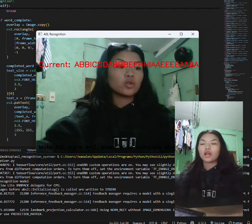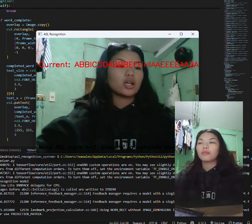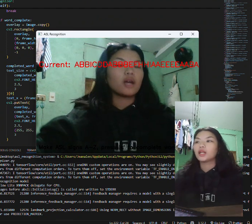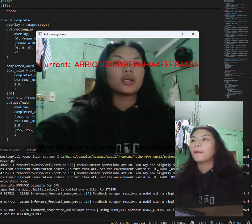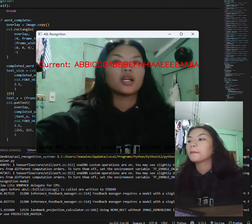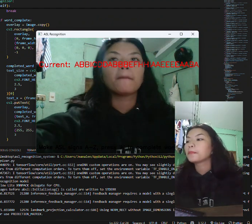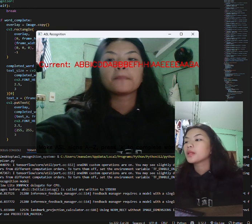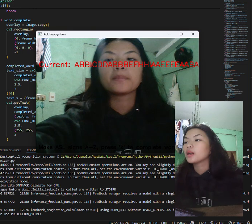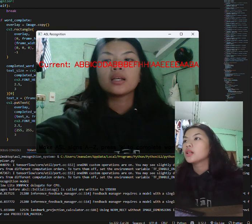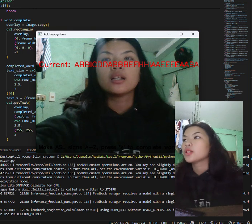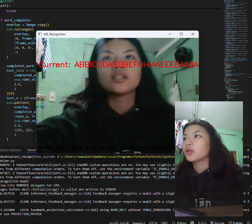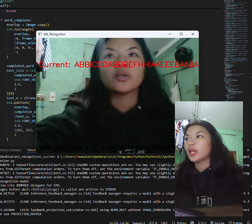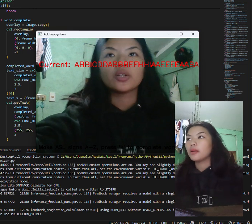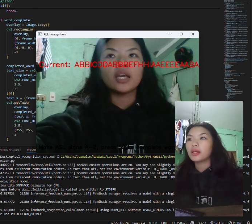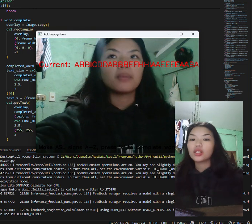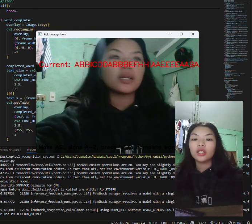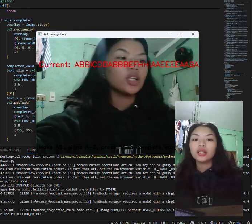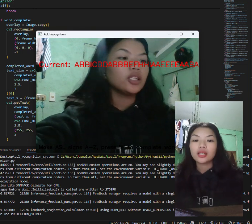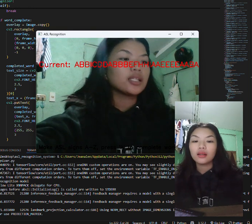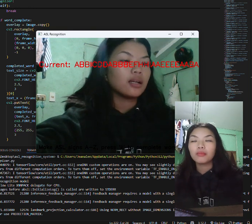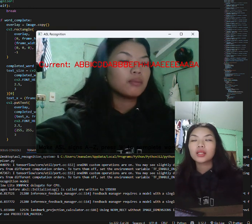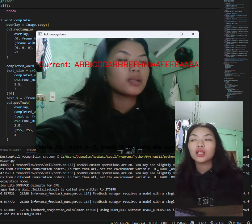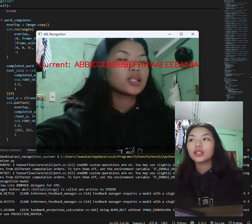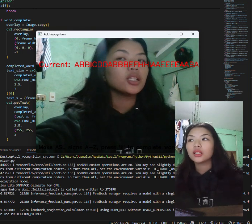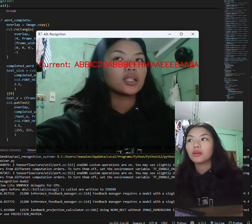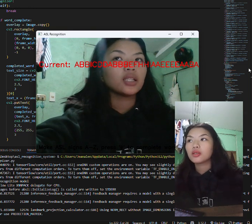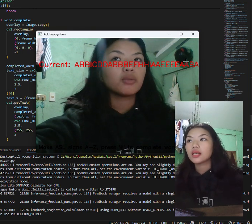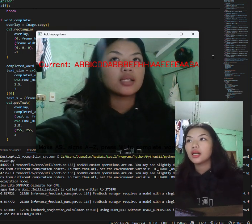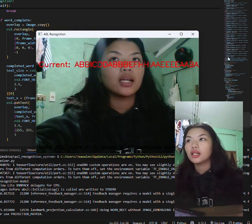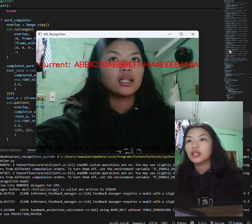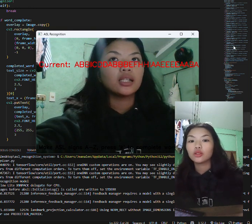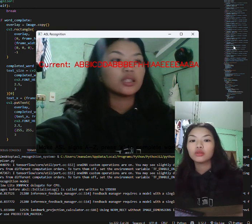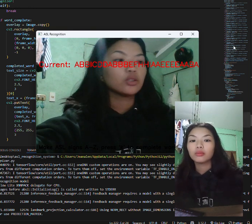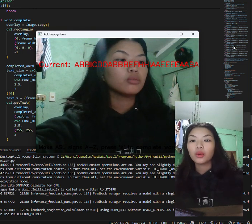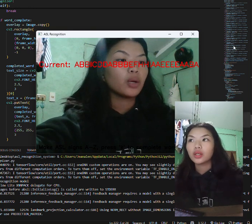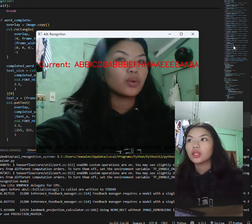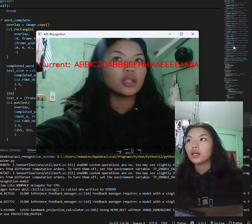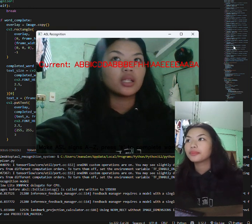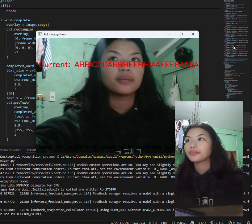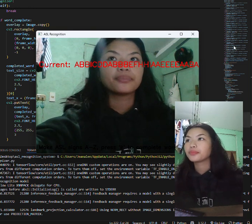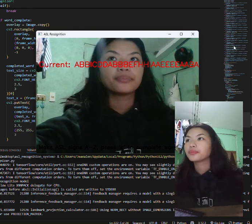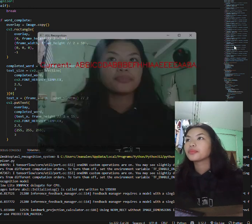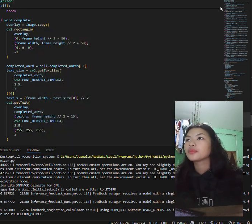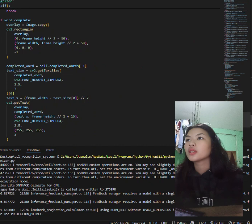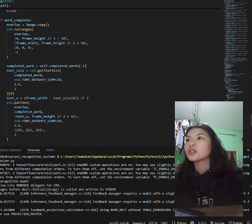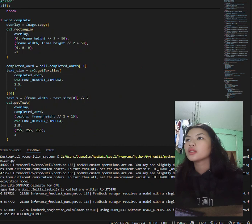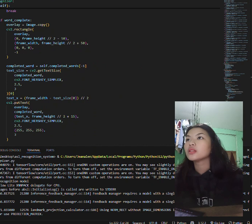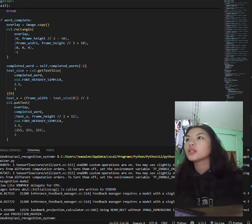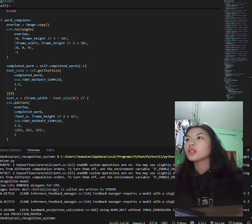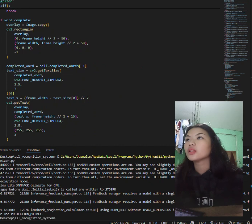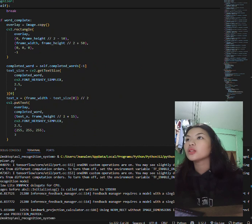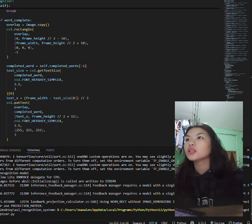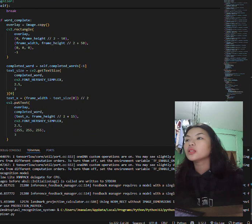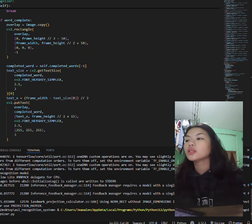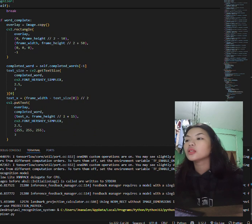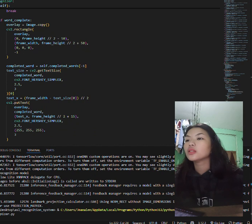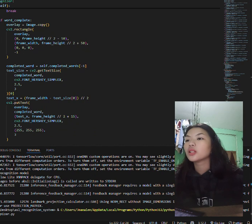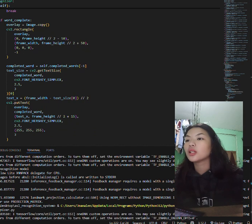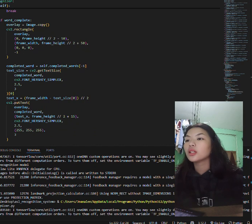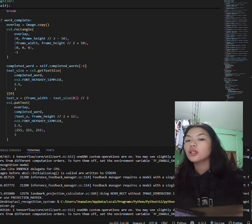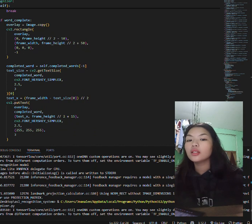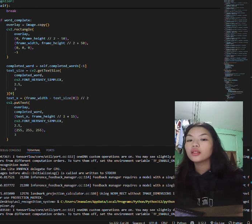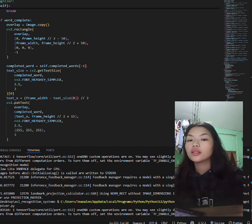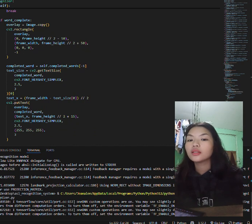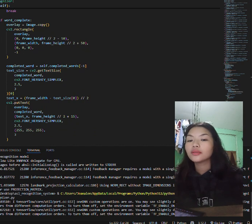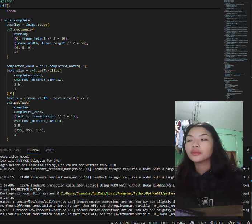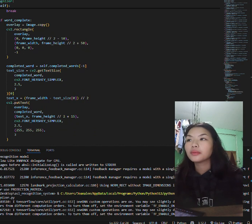ko sa camera. So, okay, mag-start na tag demo sa katong by word na. Ito na to,